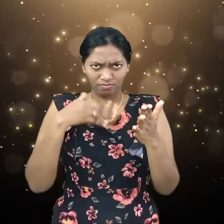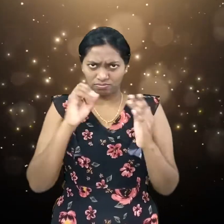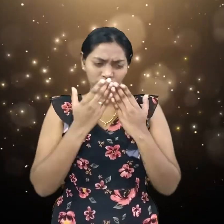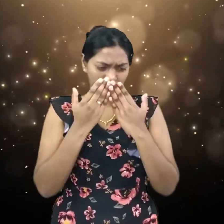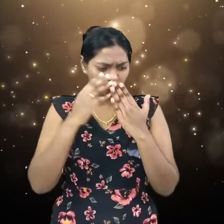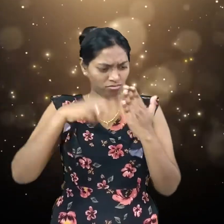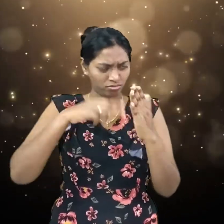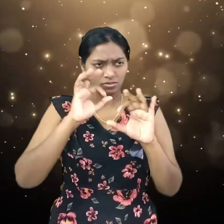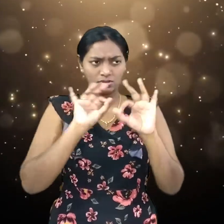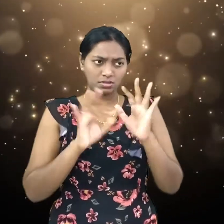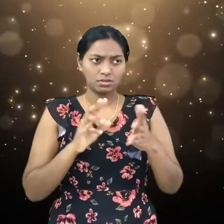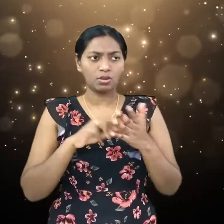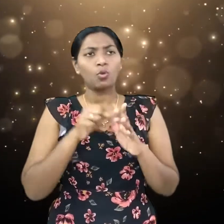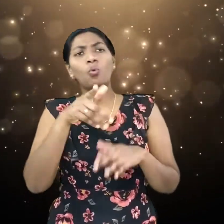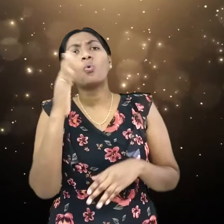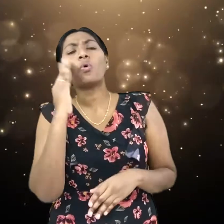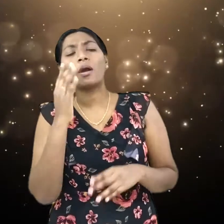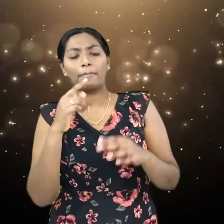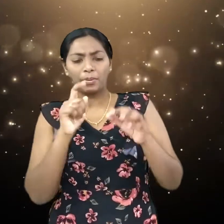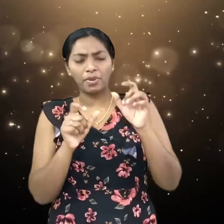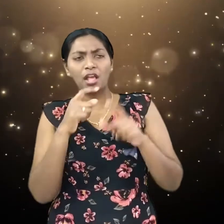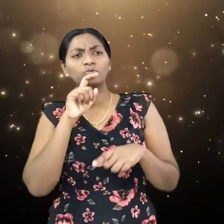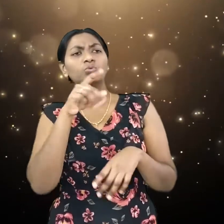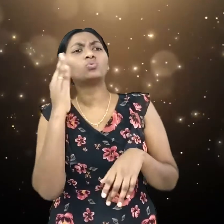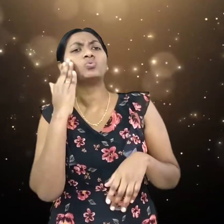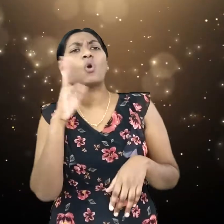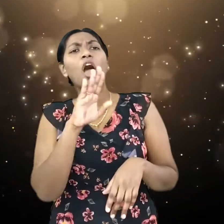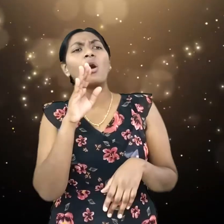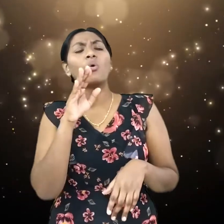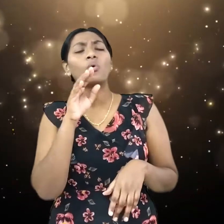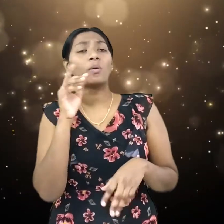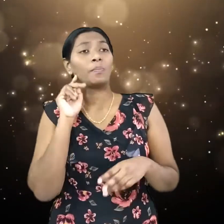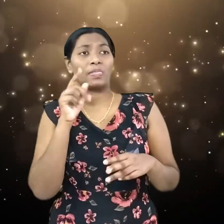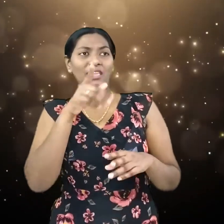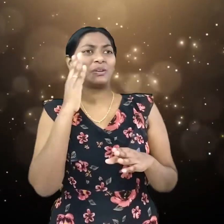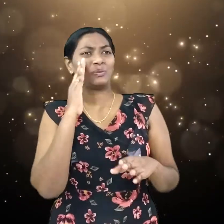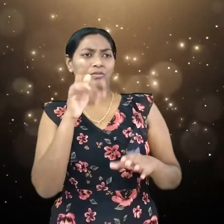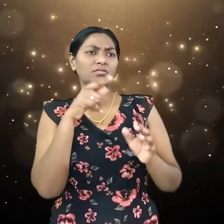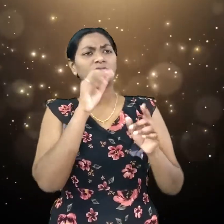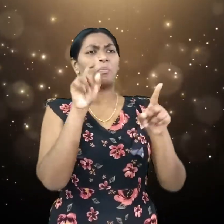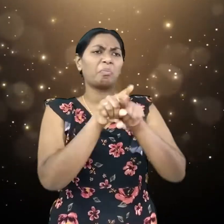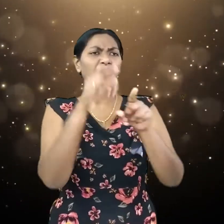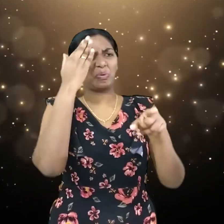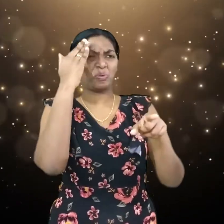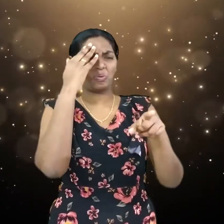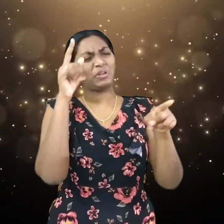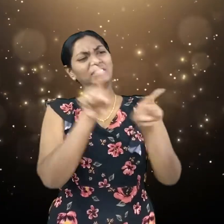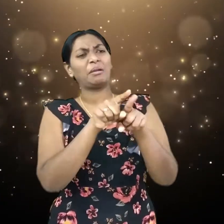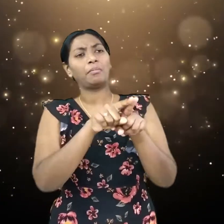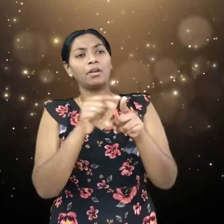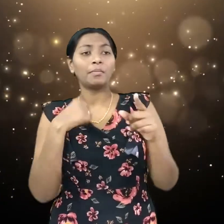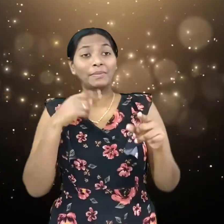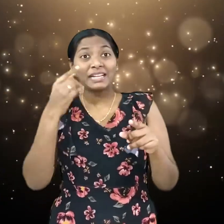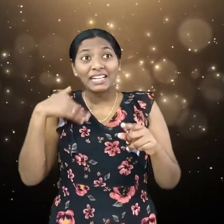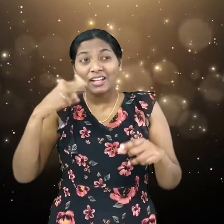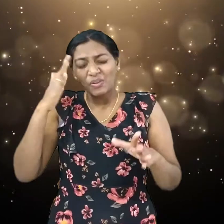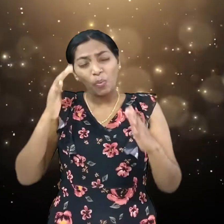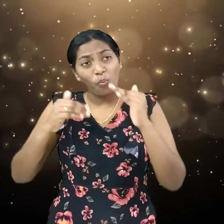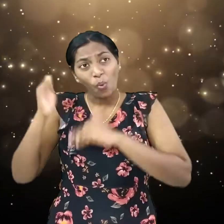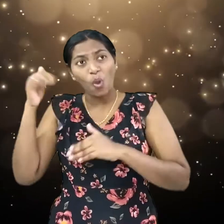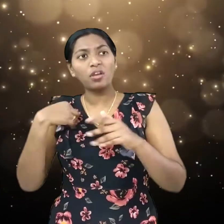हूं। तो जब लोग कहते हैं आपको कैसे पता, मैंने कहा जो आपको पता है मुझे पता, पर जो मुझे पता शायद आपको नहीं पता। प्रेज द